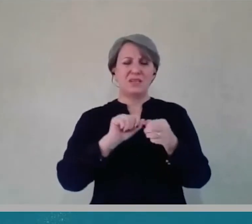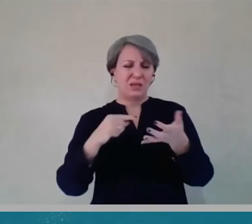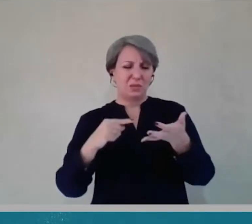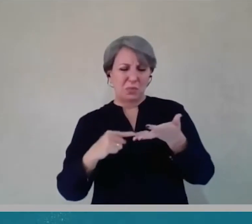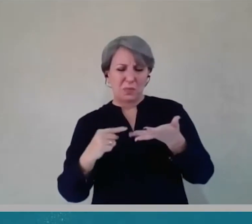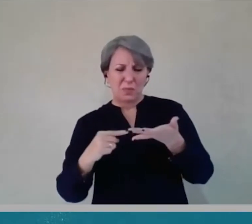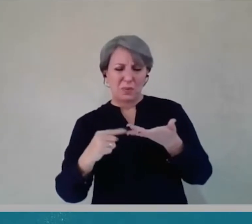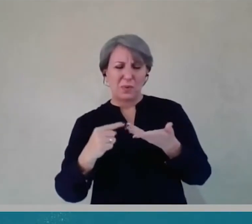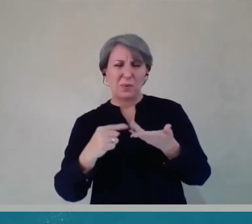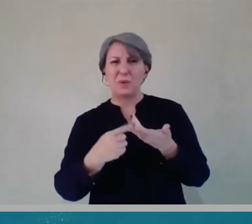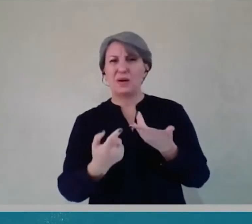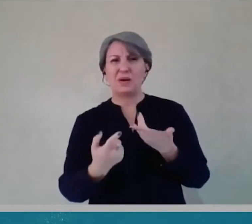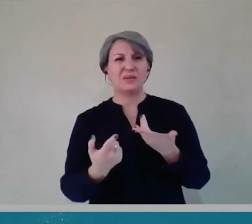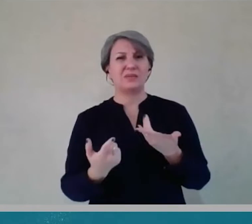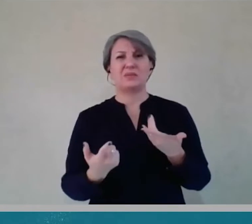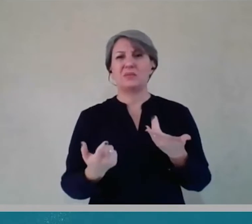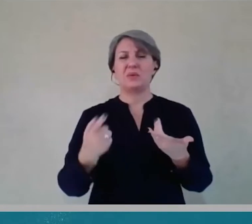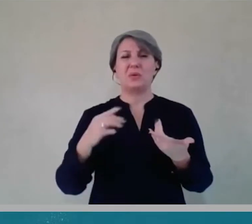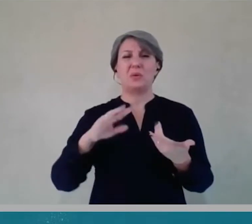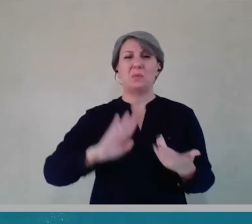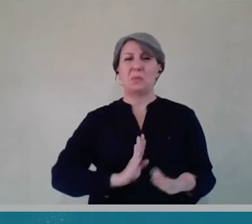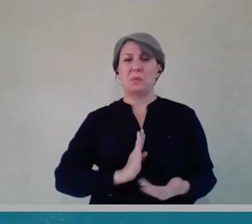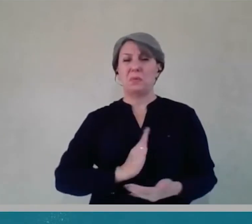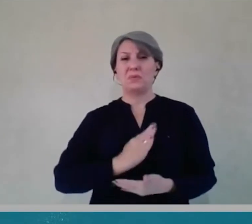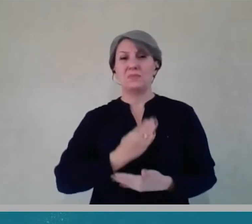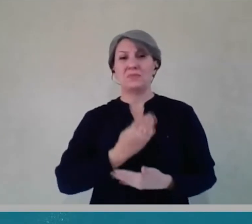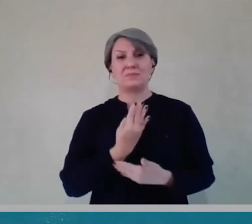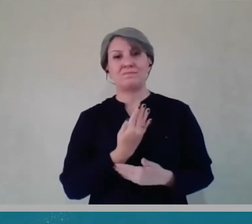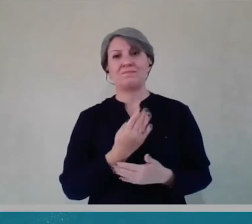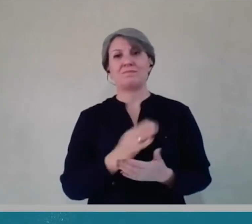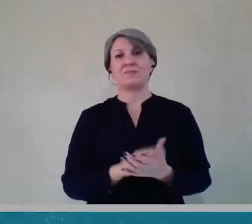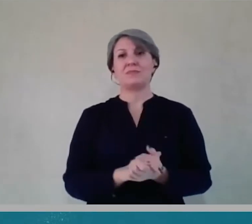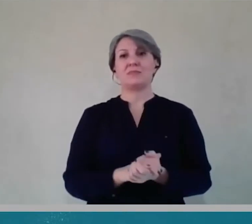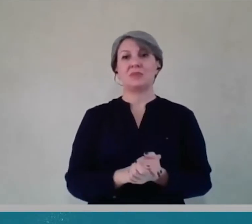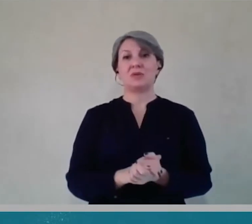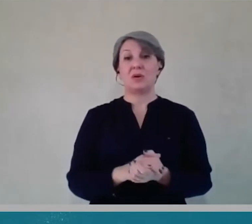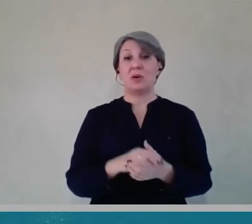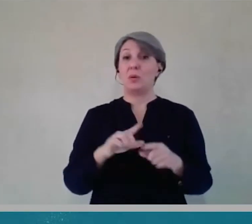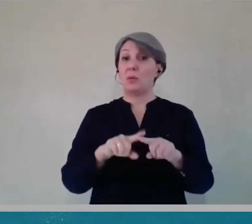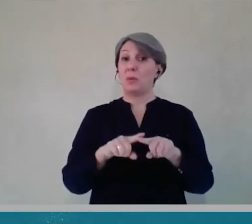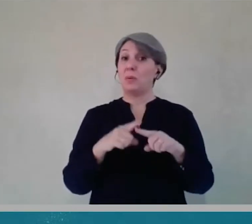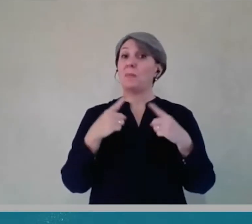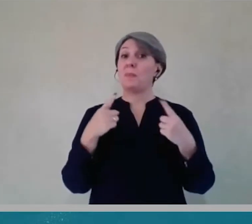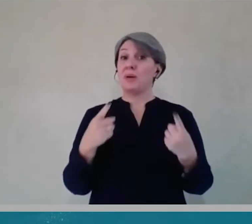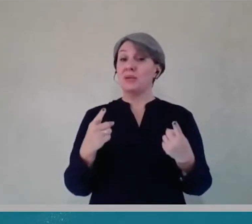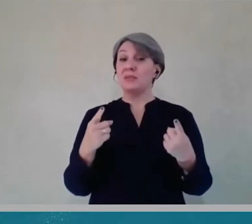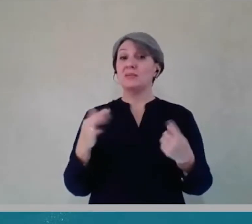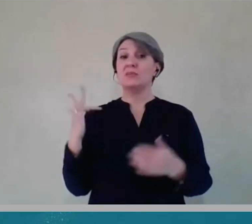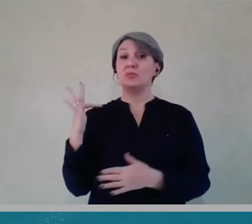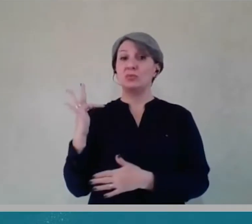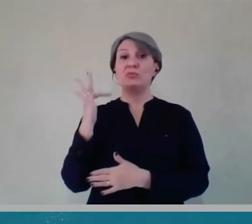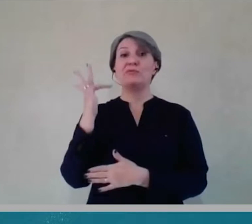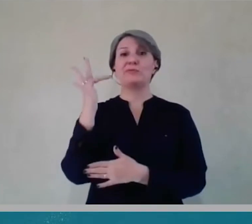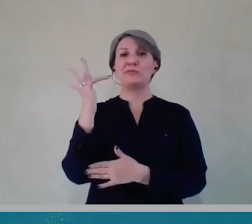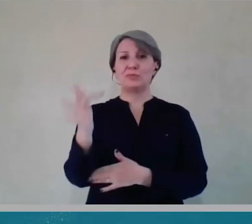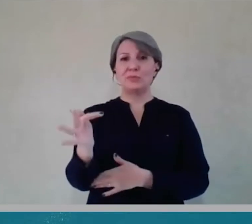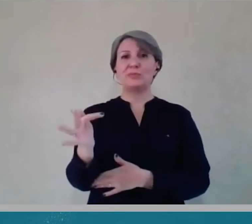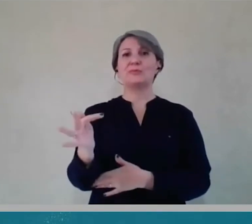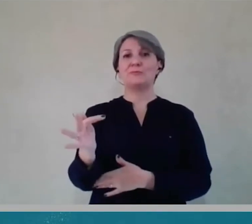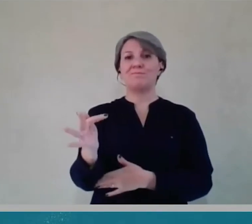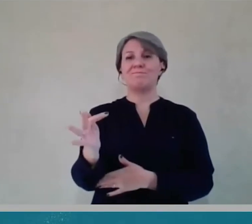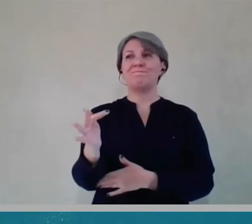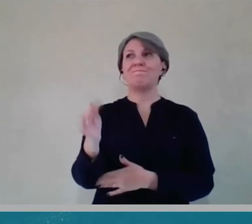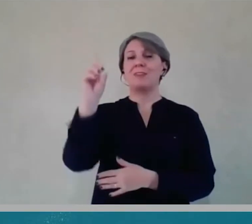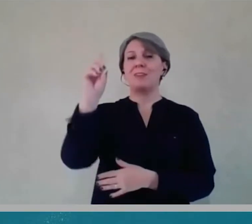de devassidão, os quais hão de prestar contas àquele que é competente para julgar